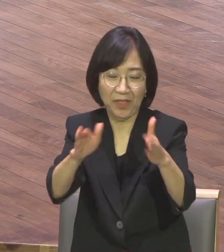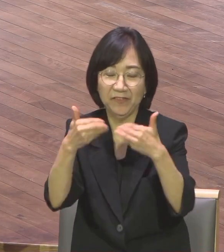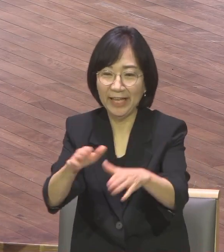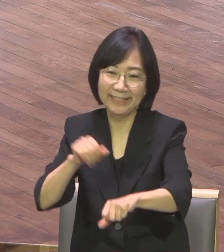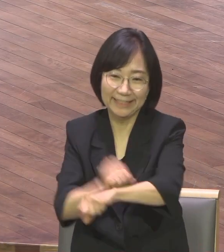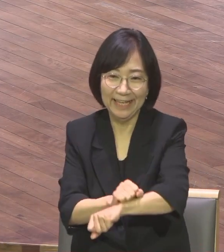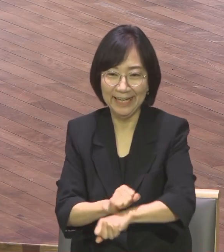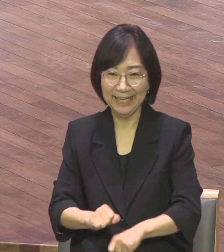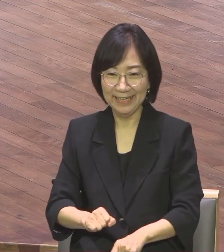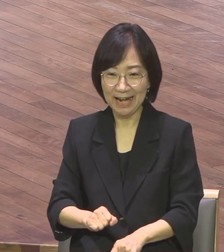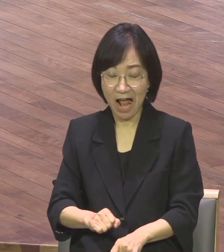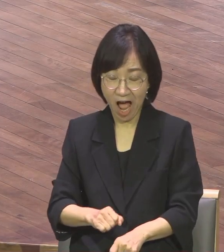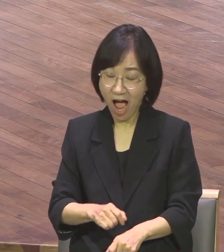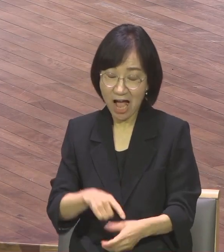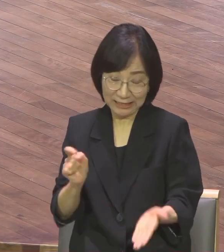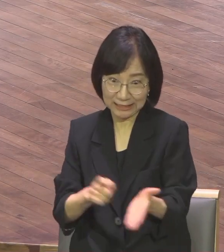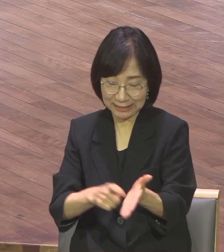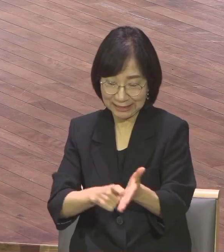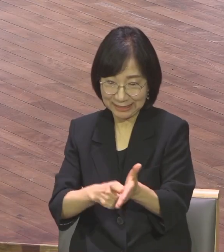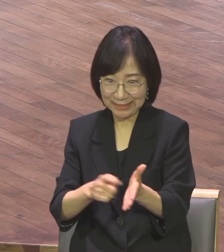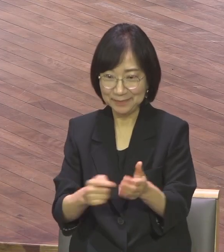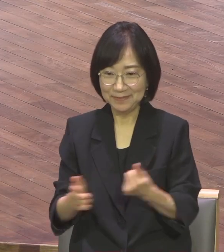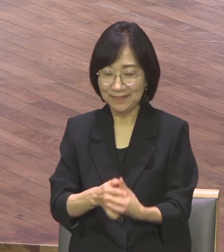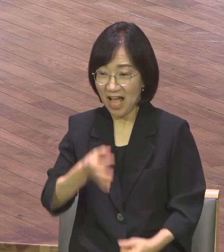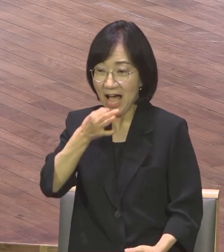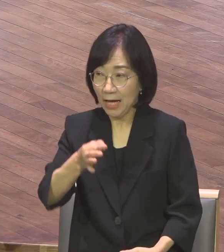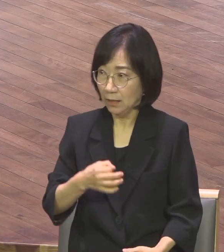많아요. 다혈질이 많고 그래서